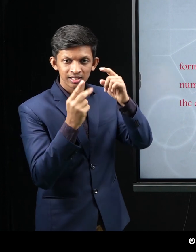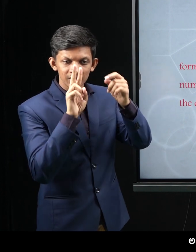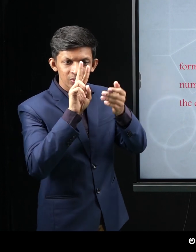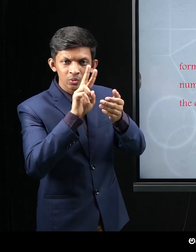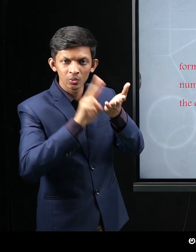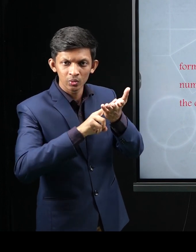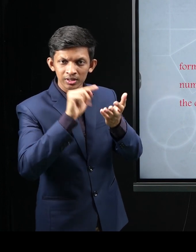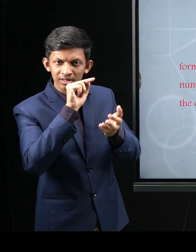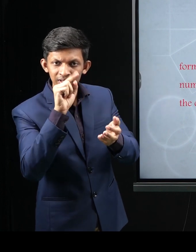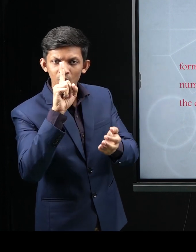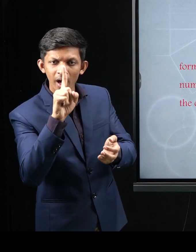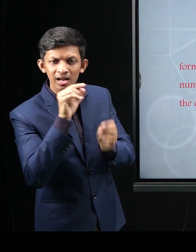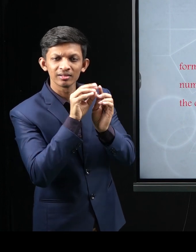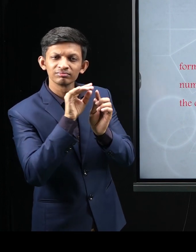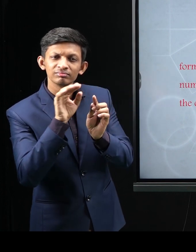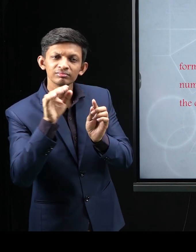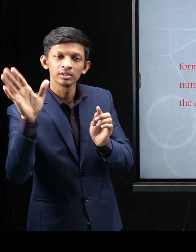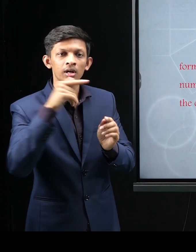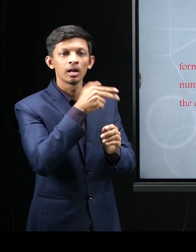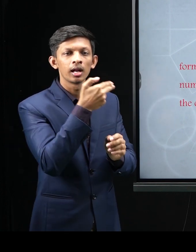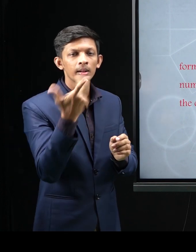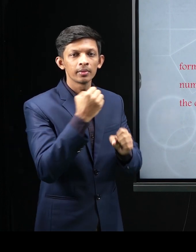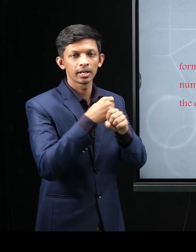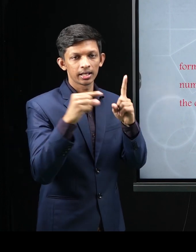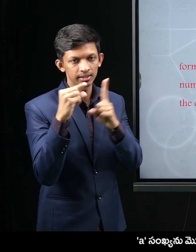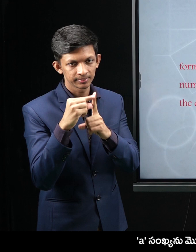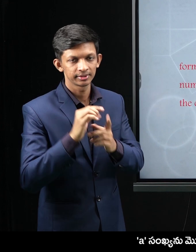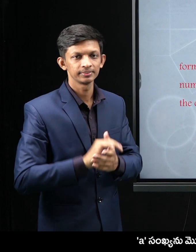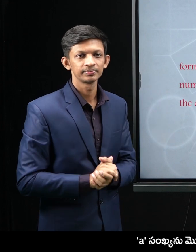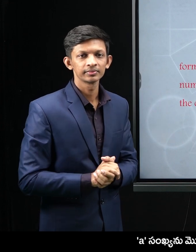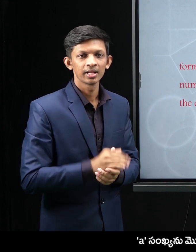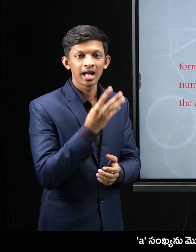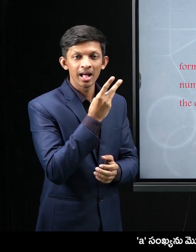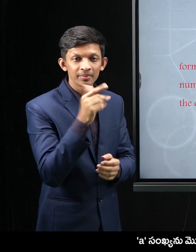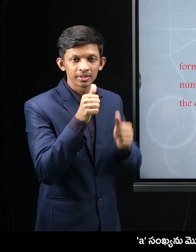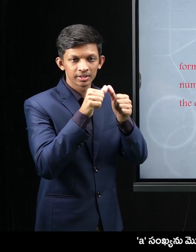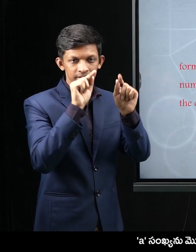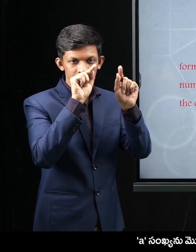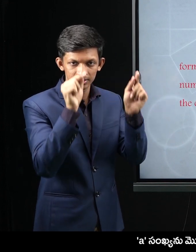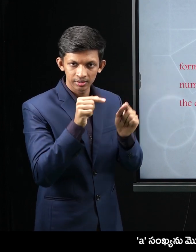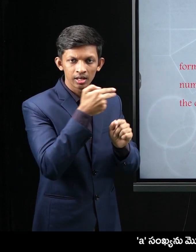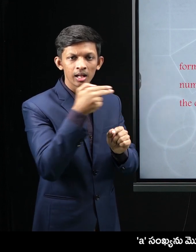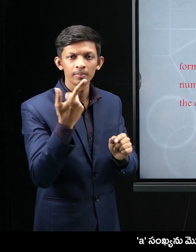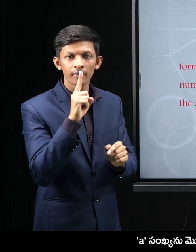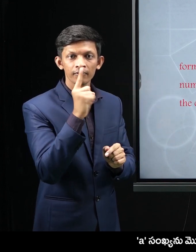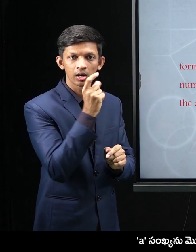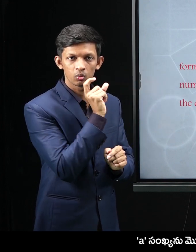ar⁻n−1 సంఖ్యలను రేఖాగణిత పురోగతి అంటారు. a సంఖ్యను మొదటి పదం మరియు r సంఖ్యను